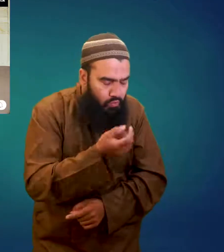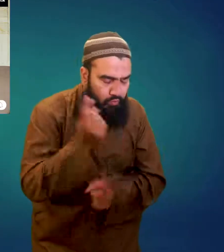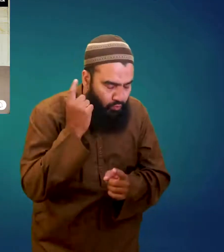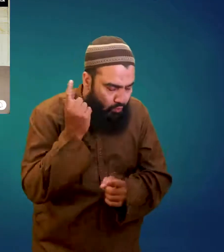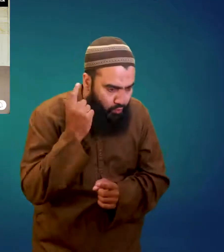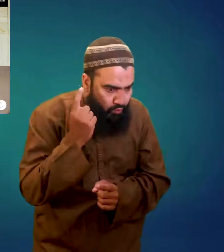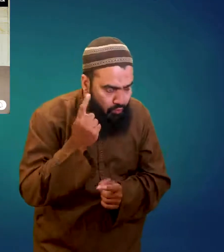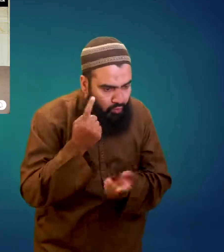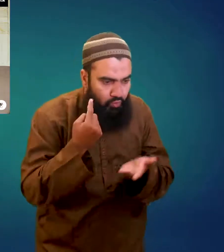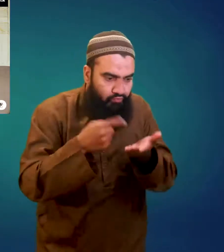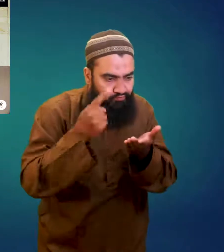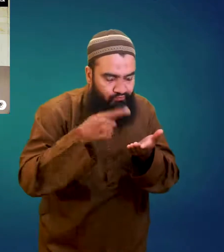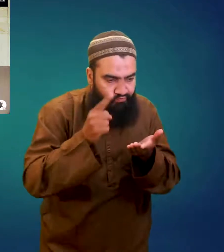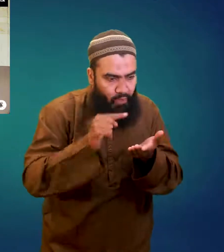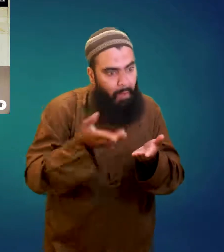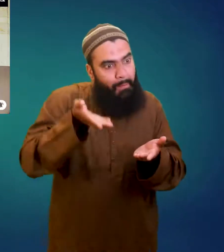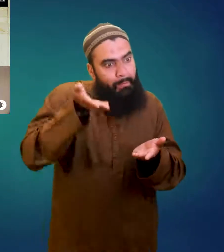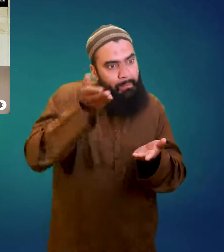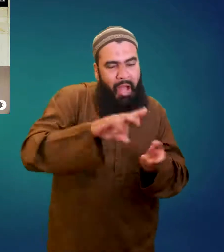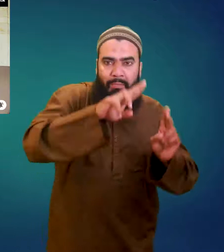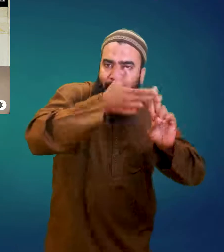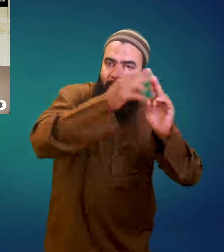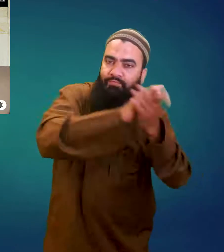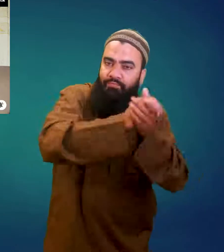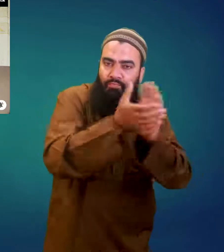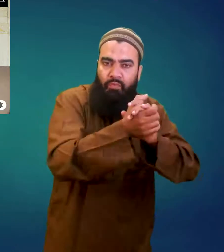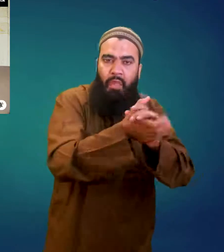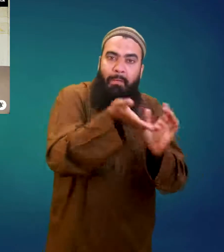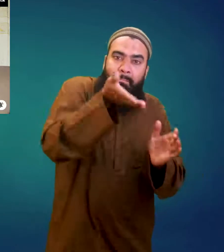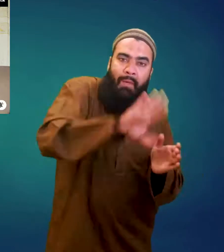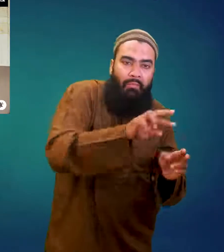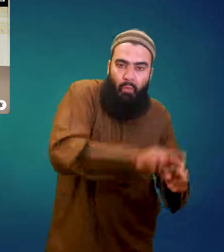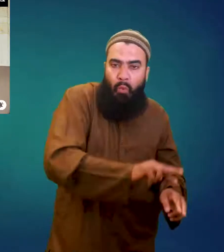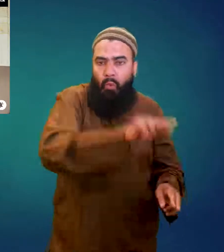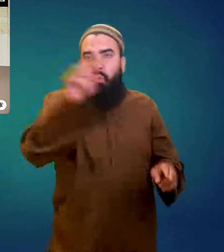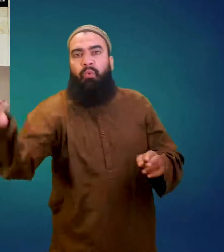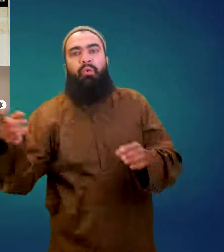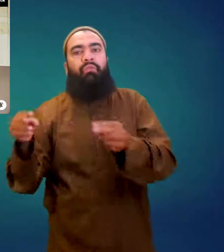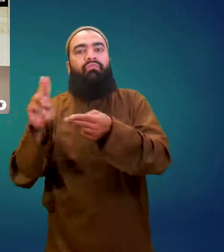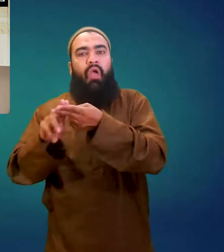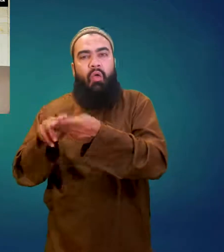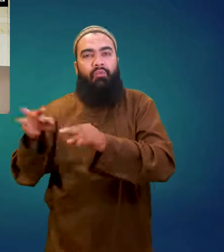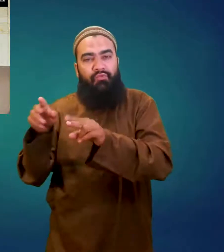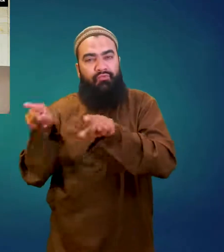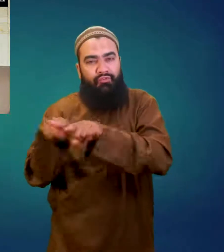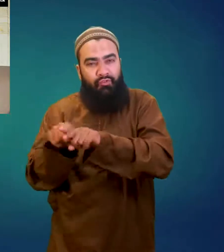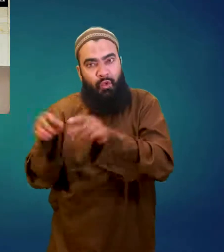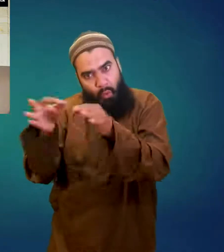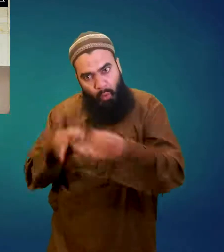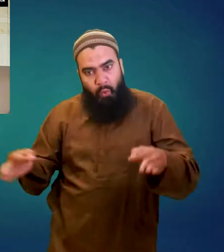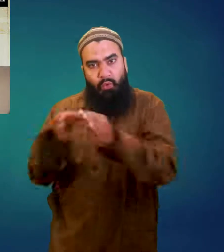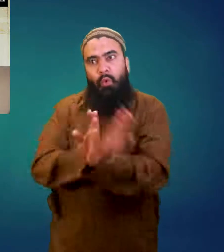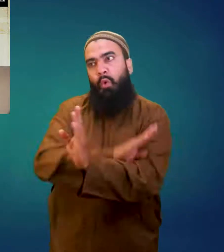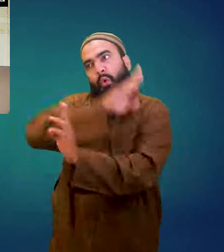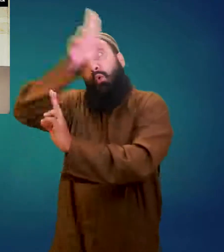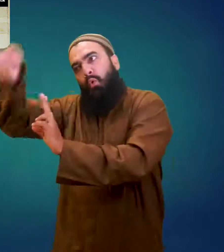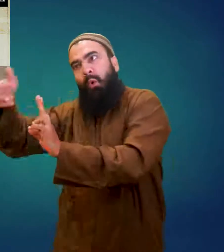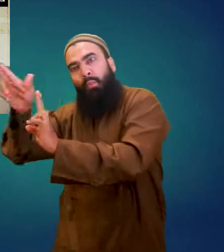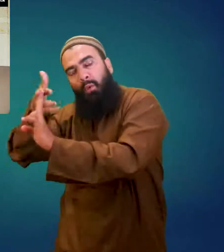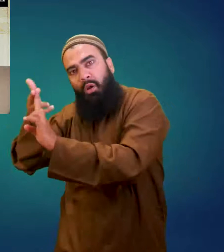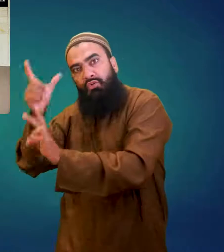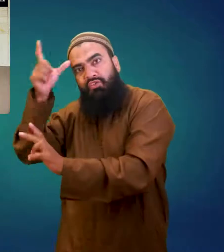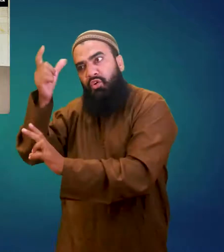اور پھر اپنی قوم کے پاس جا کر انہوں نے اس قرآن کی تعلیمات کو اور پیغام کو ان تک پہنچایا، اور ان سے